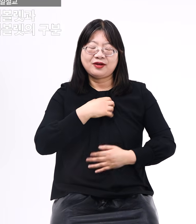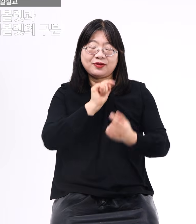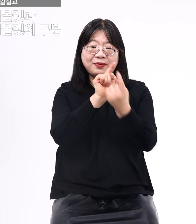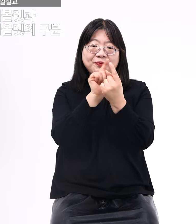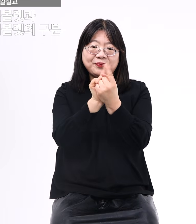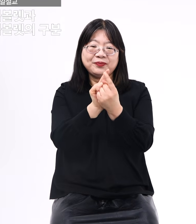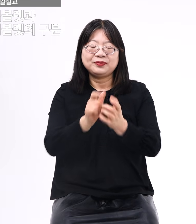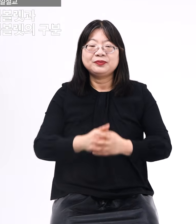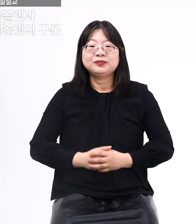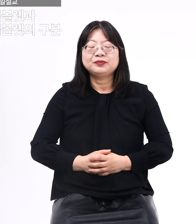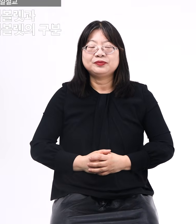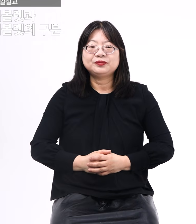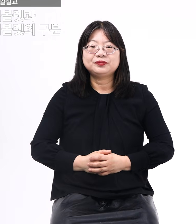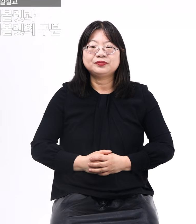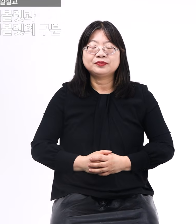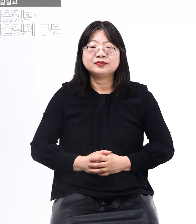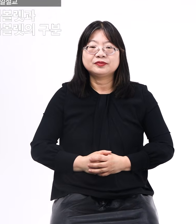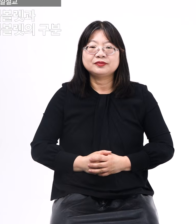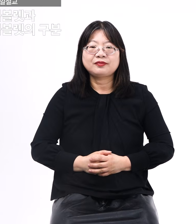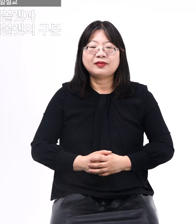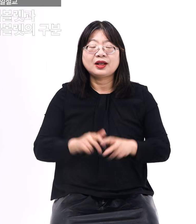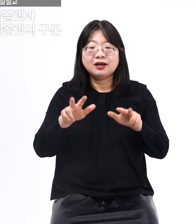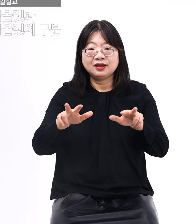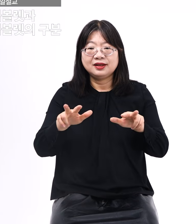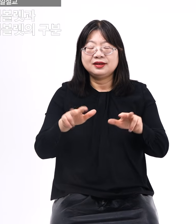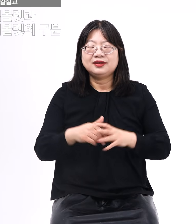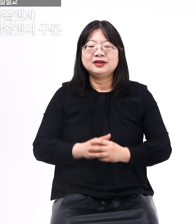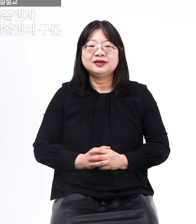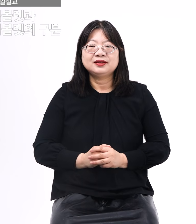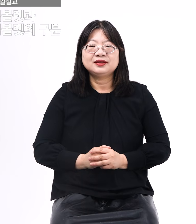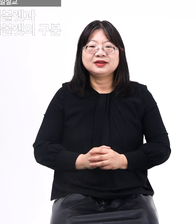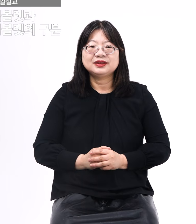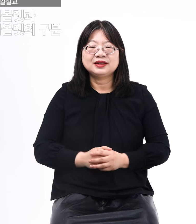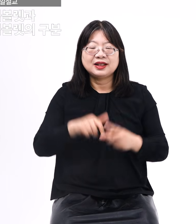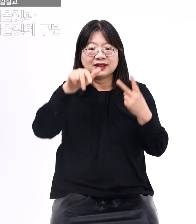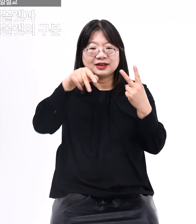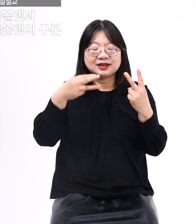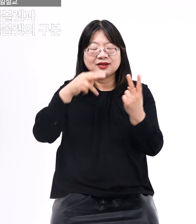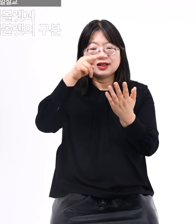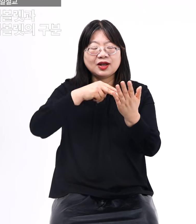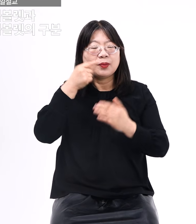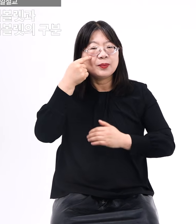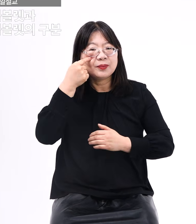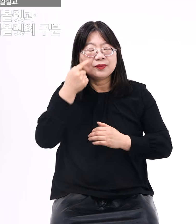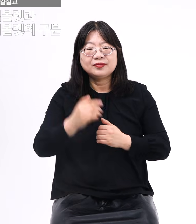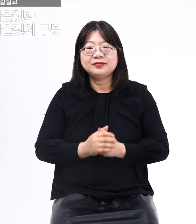거죠. 자, 이제 2절을 보세요.